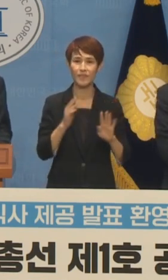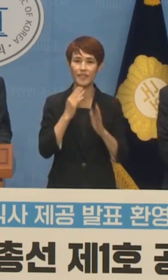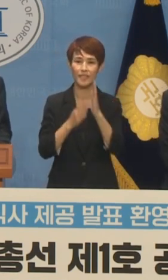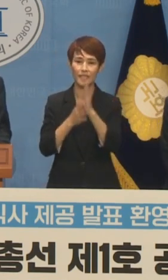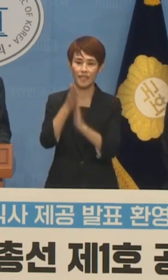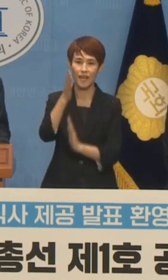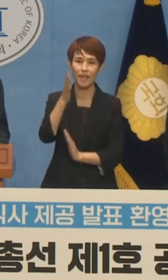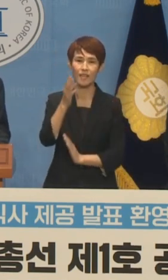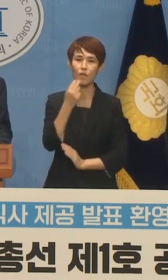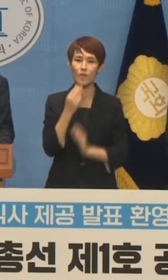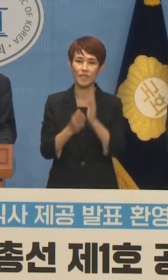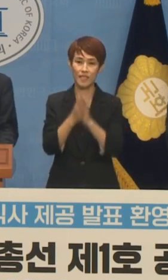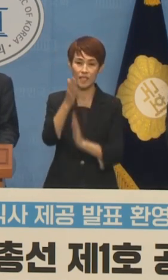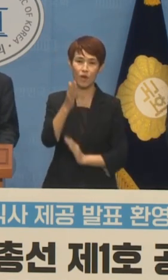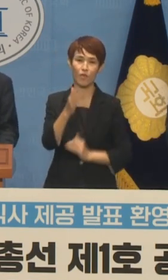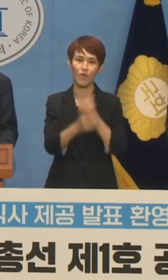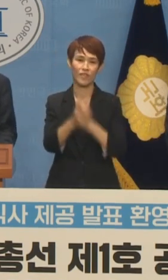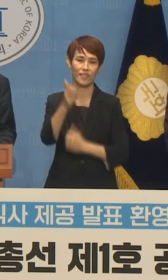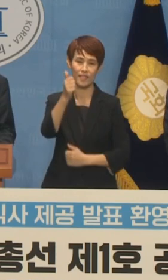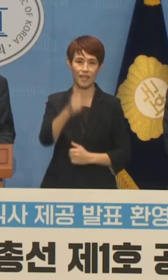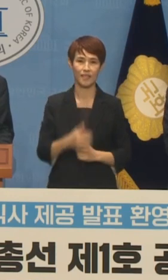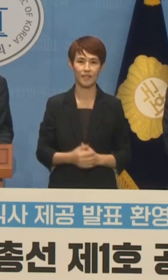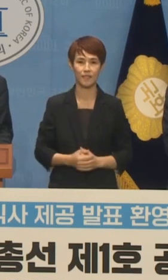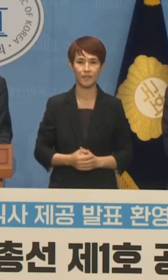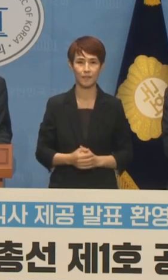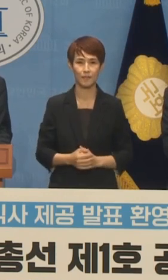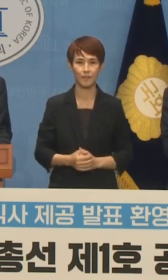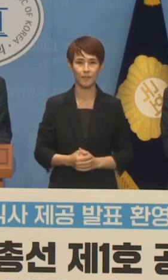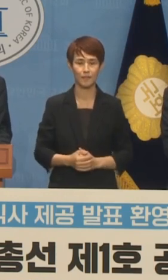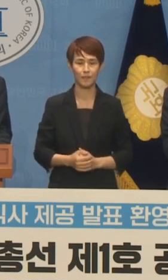의원님 오셨습니다. 그리고 서울시당의